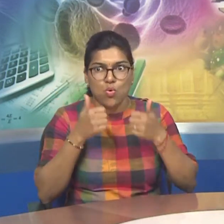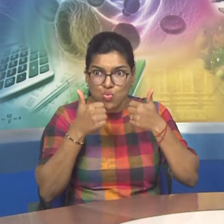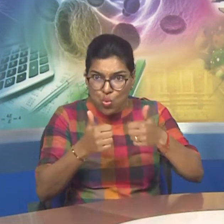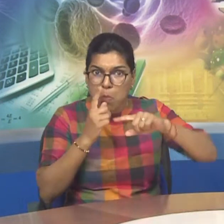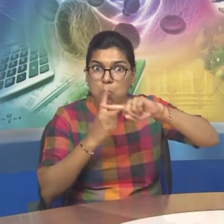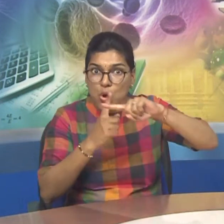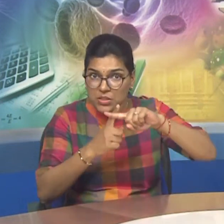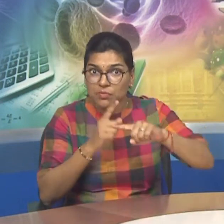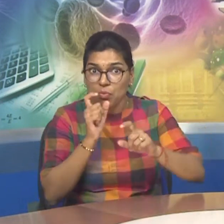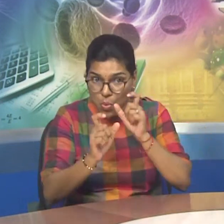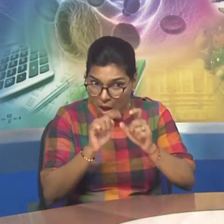lesson.